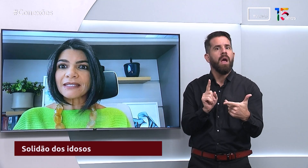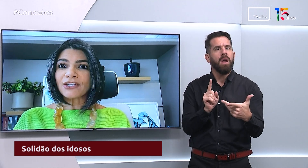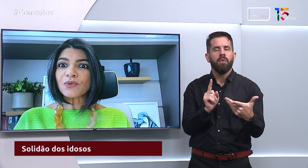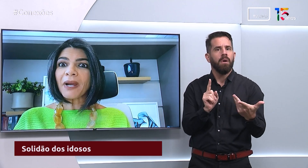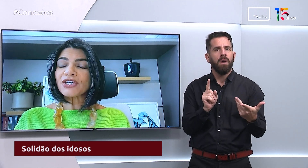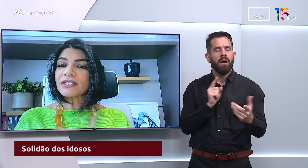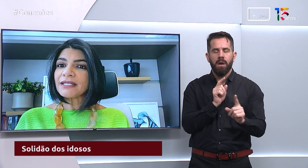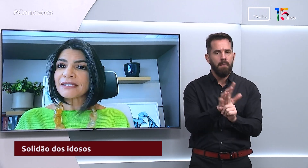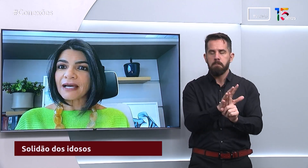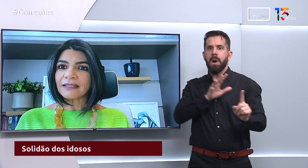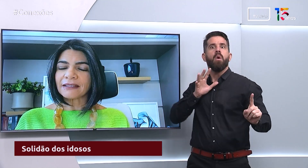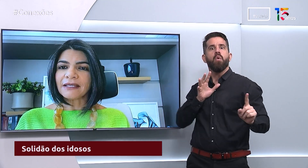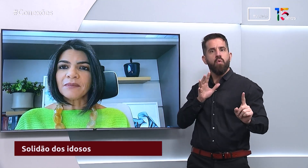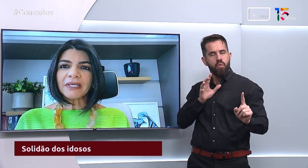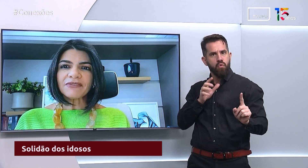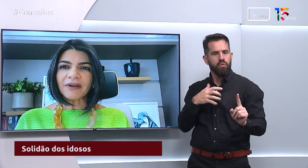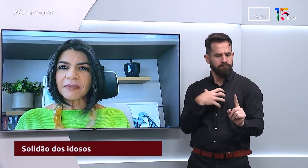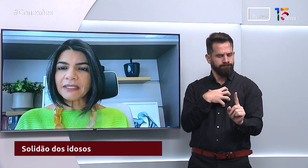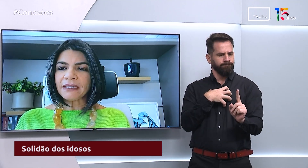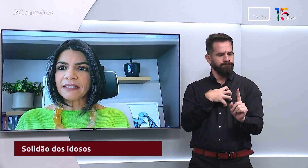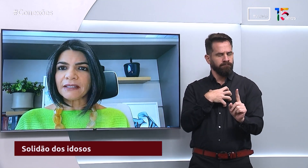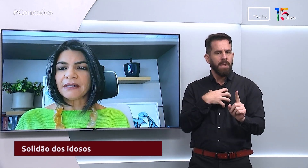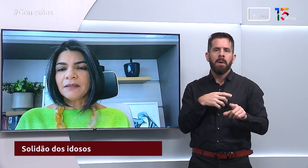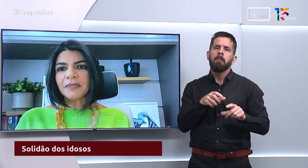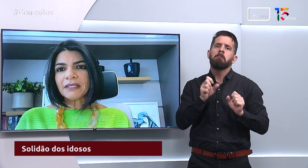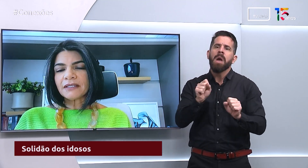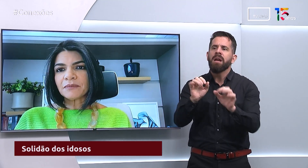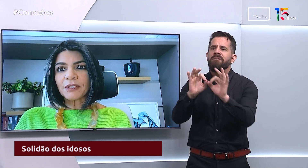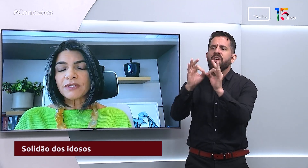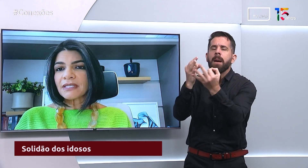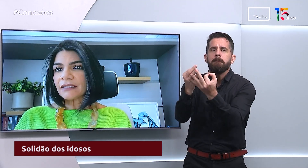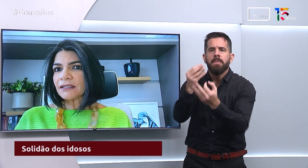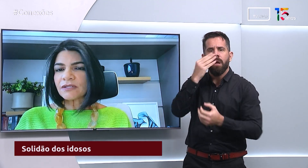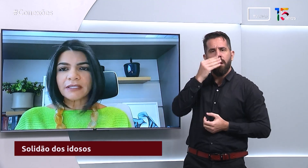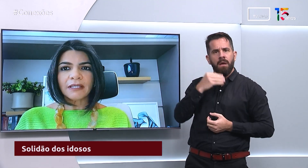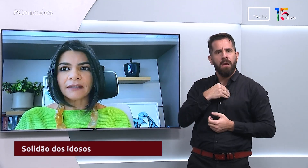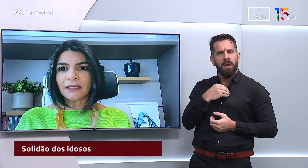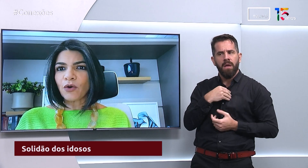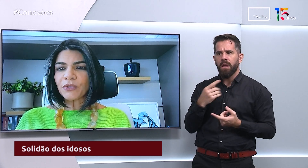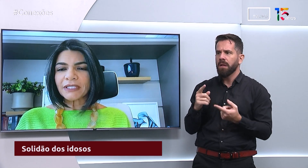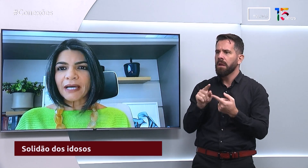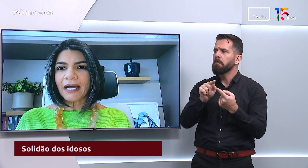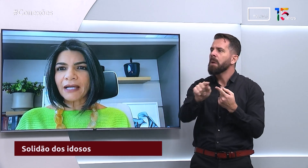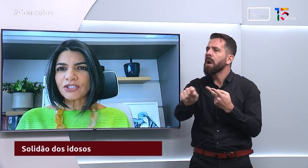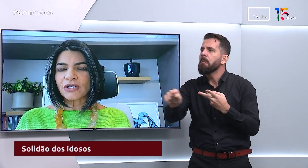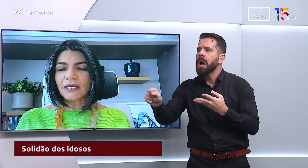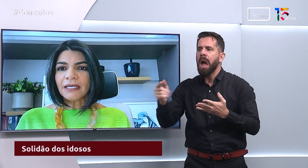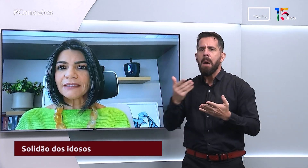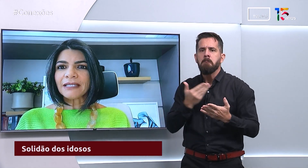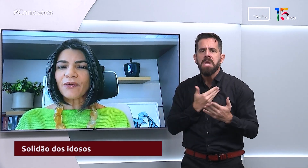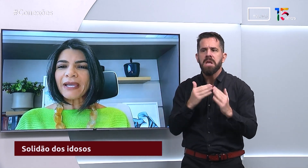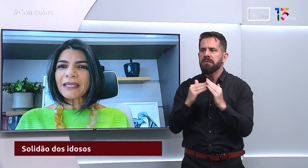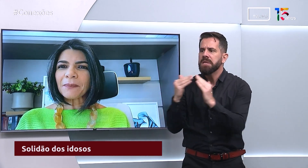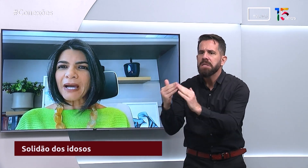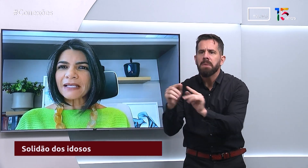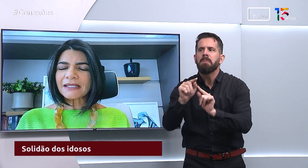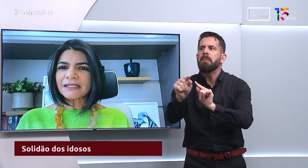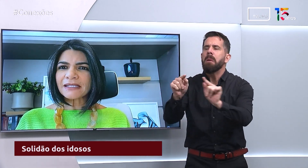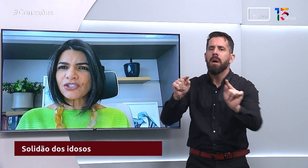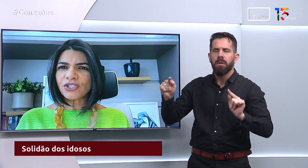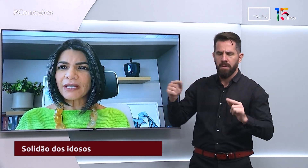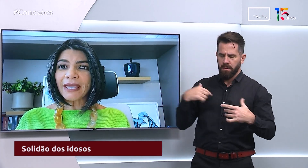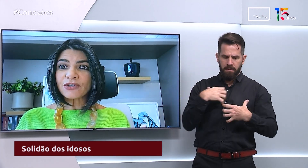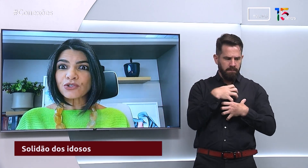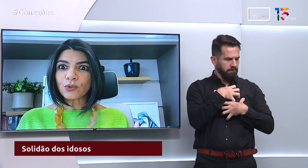se sente marginalizada pela família, pelos cidadãos ali da comunidade. Então, ela passa a